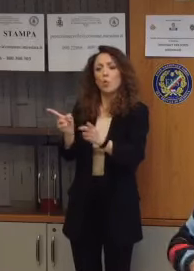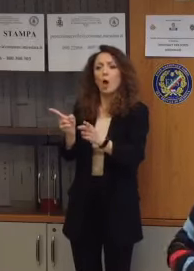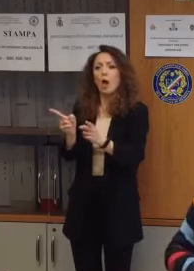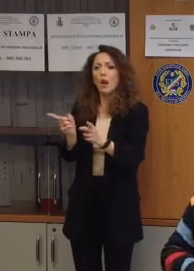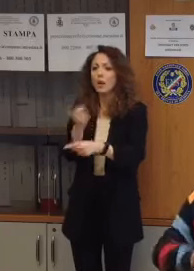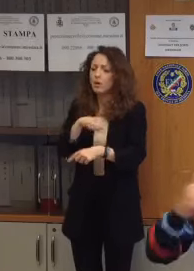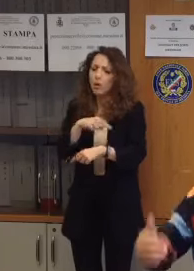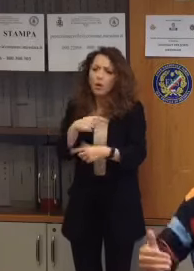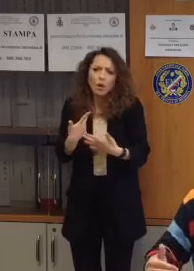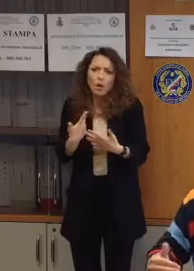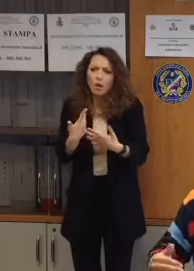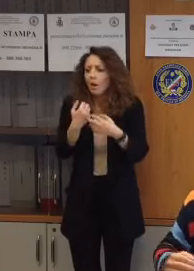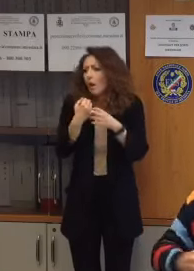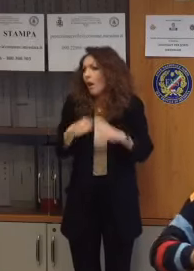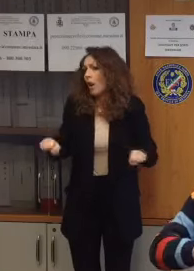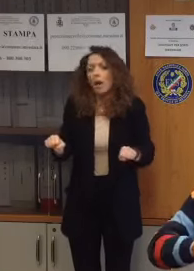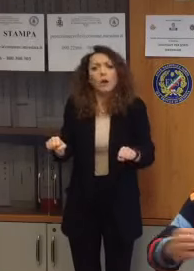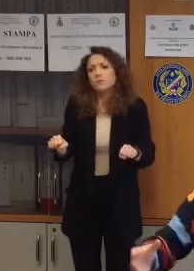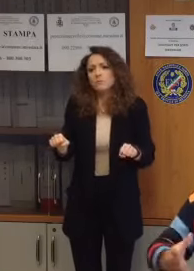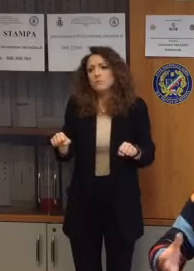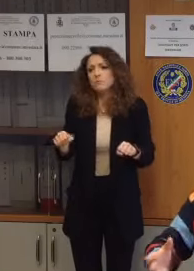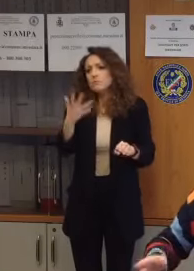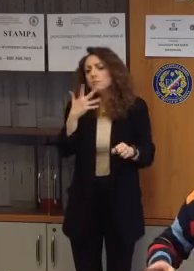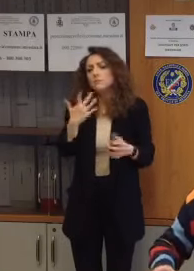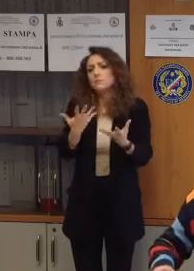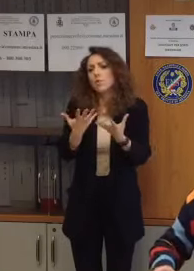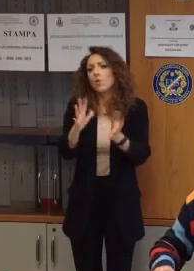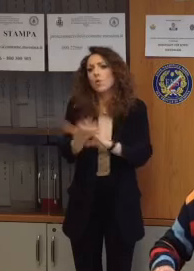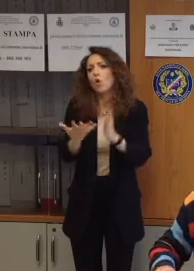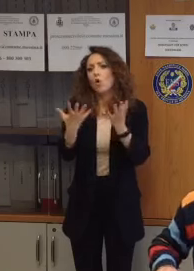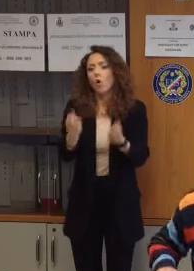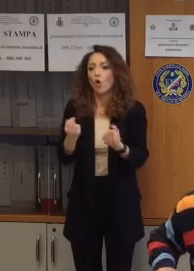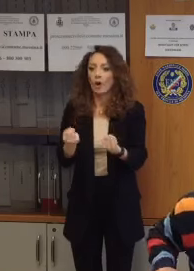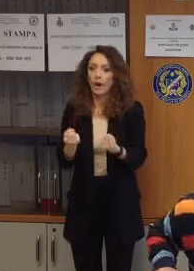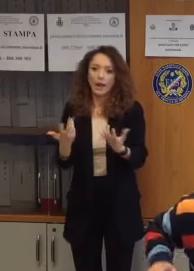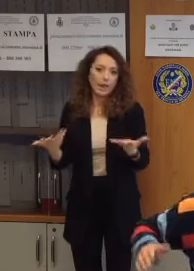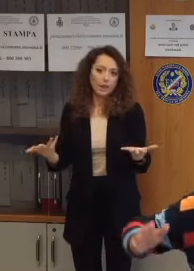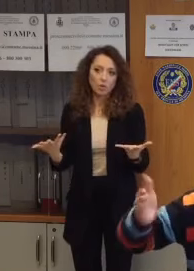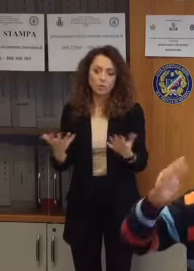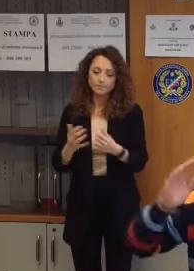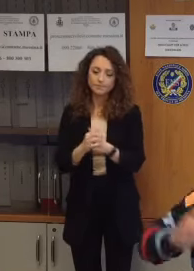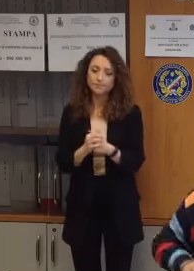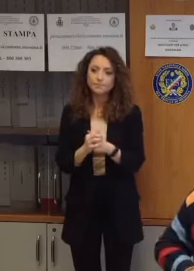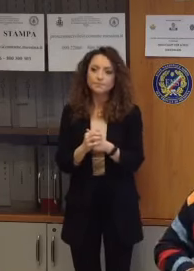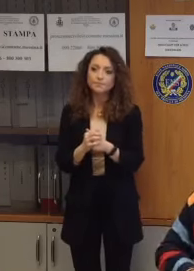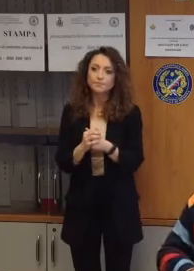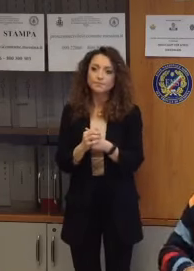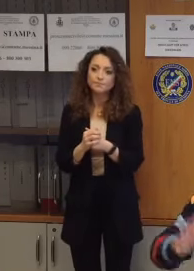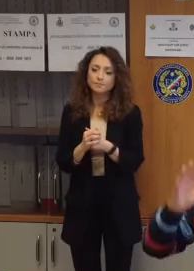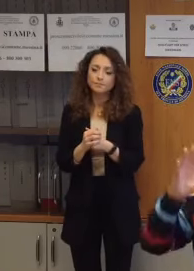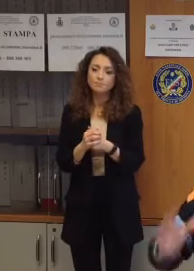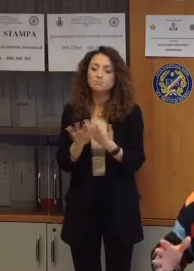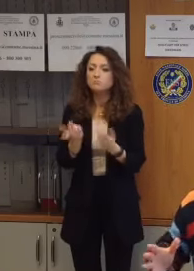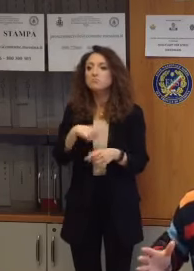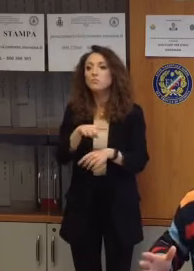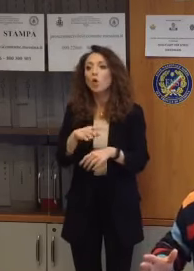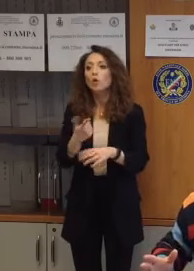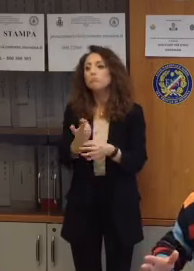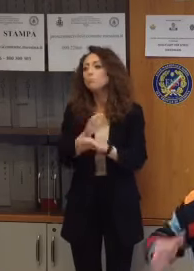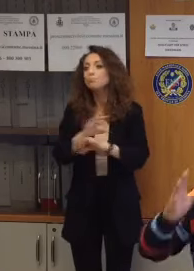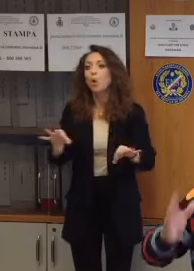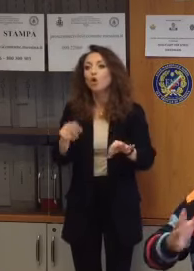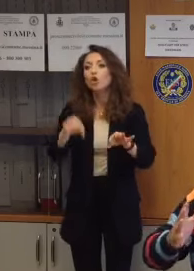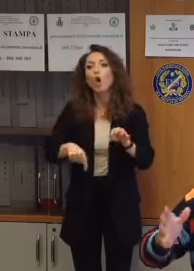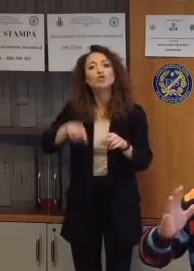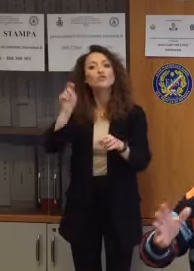più di continuare a tirare la situazione così alle calende greche. Quindi noi siamo partiti